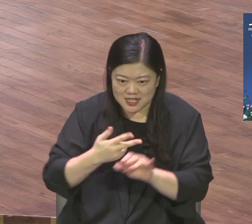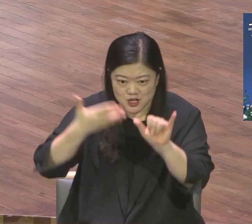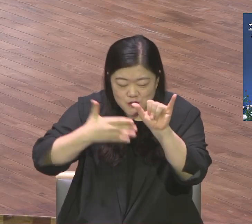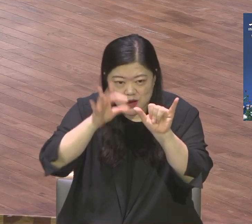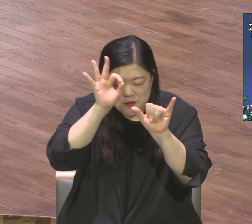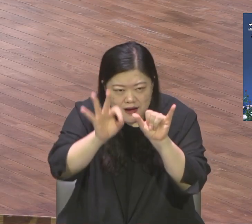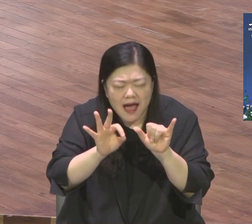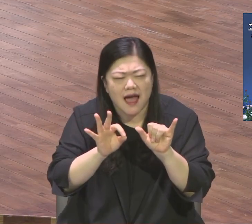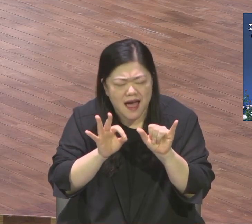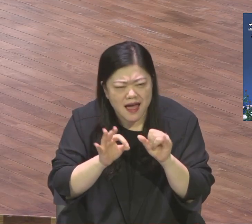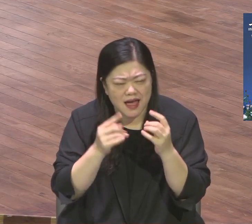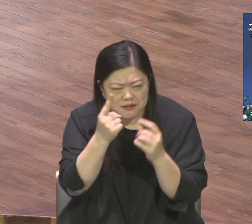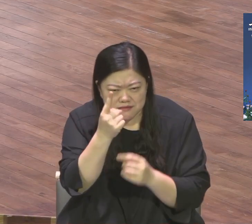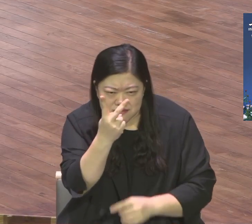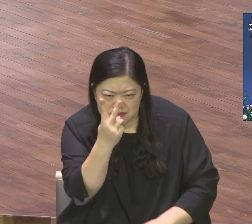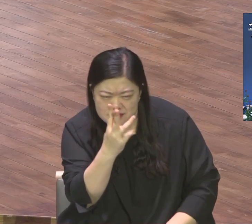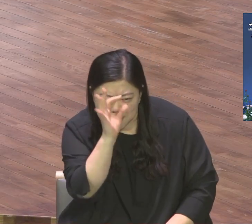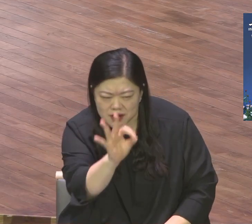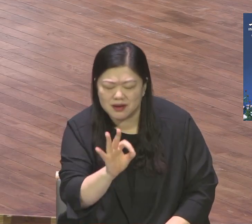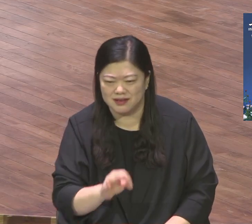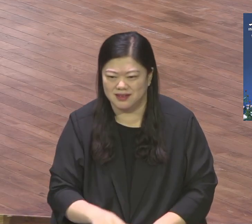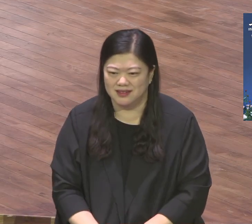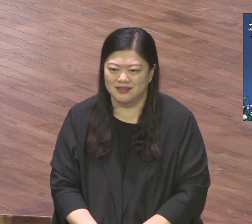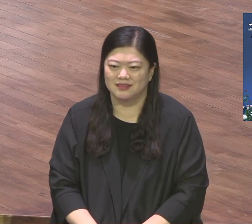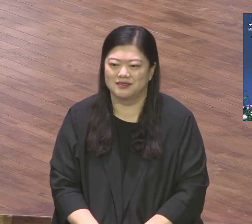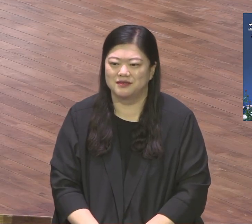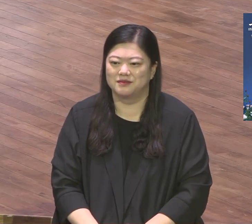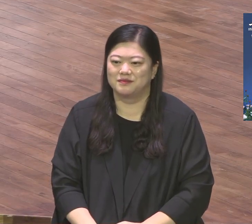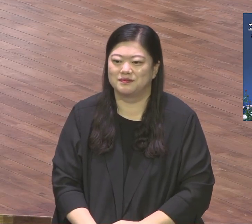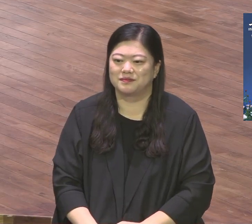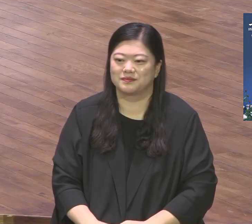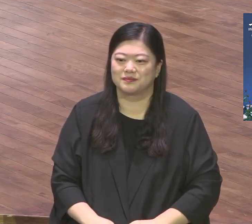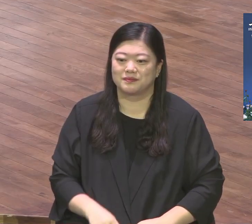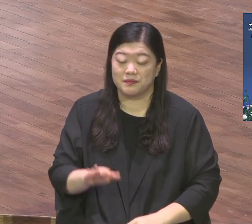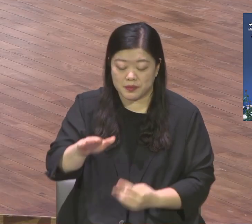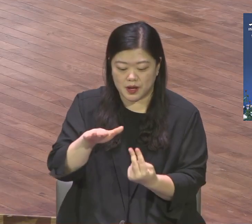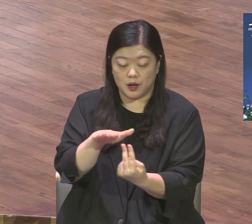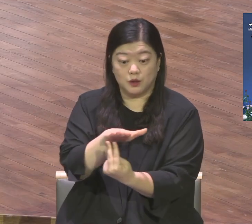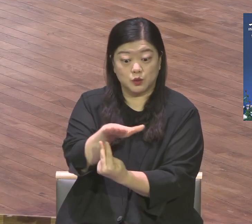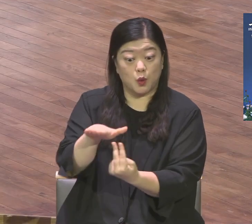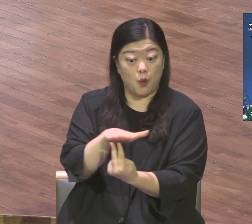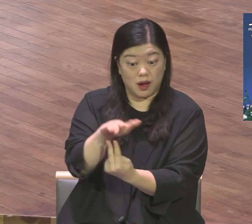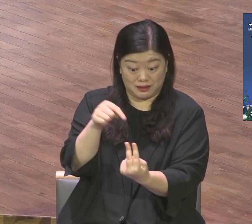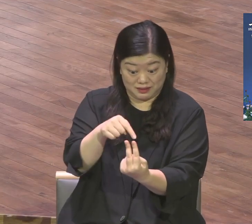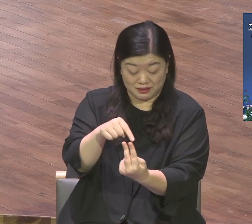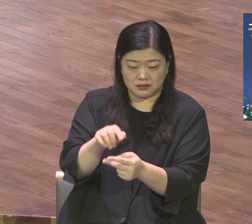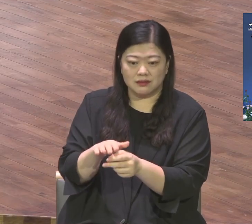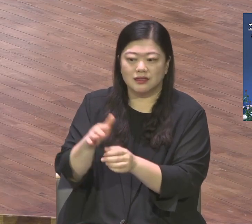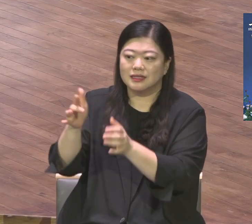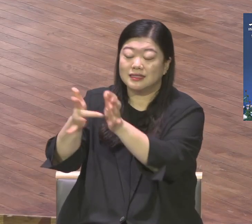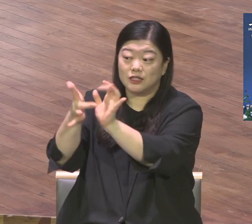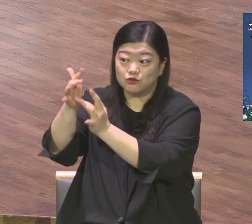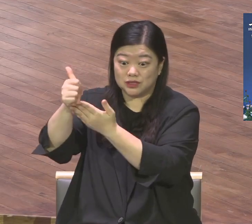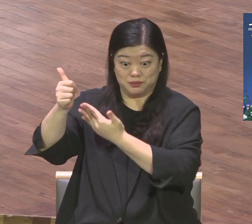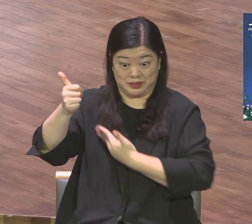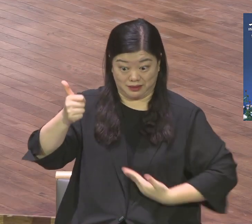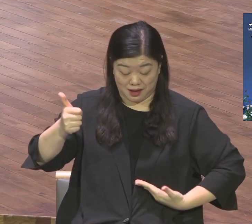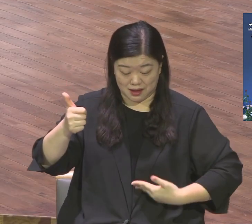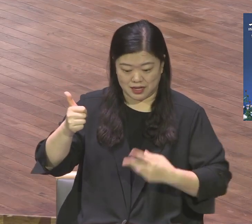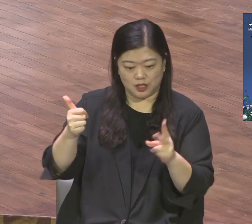내가 증인이다. 사실 요한만큼 예수님의 사랑을 받은 제자가